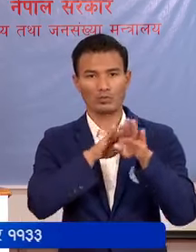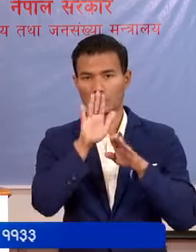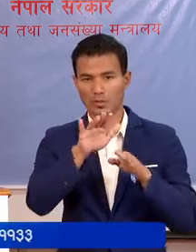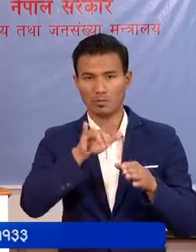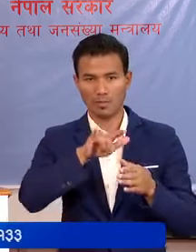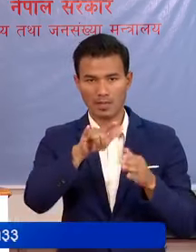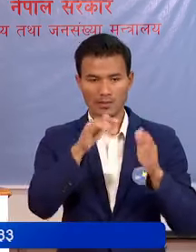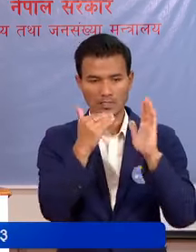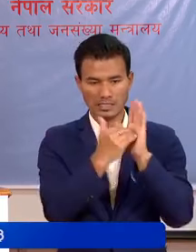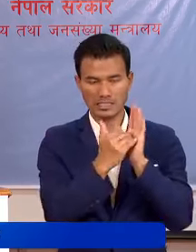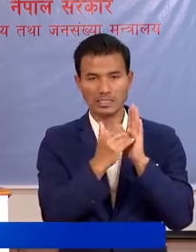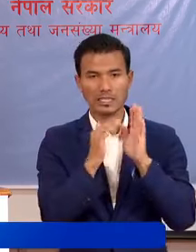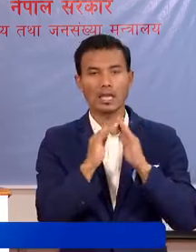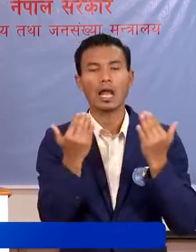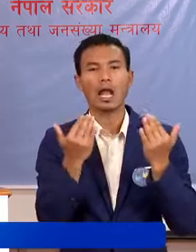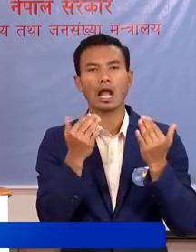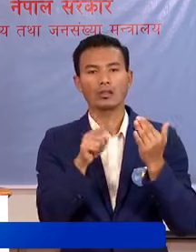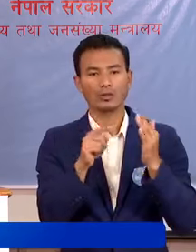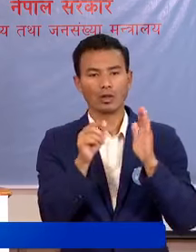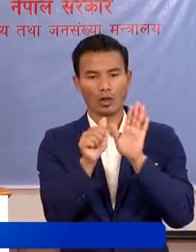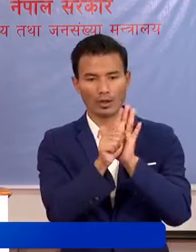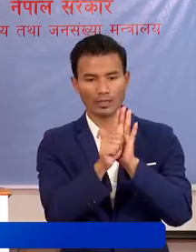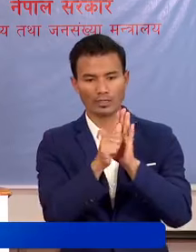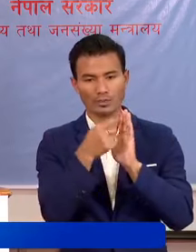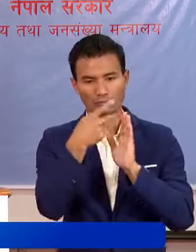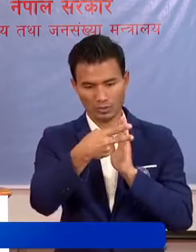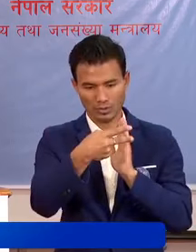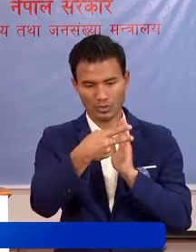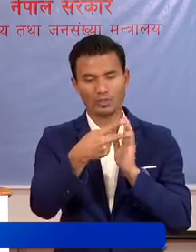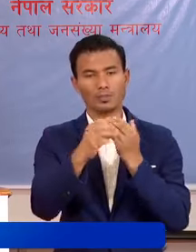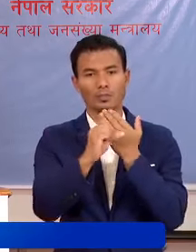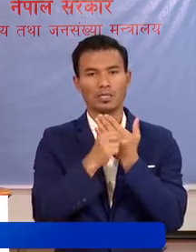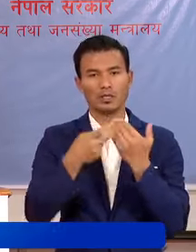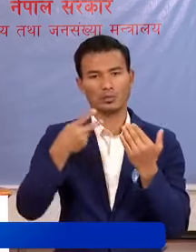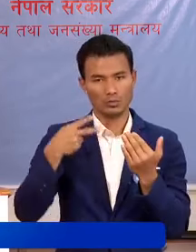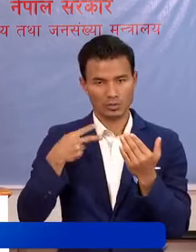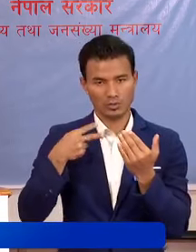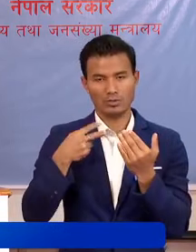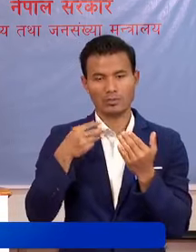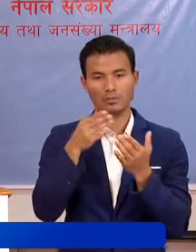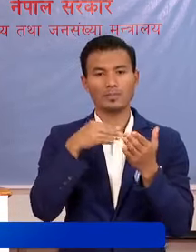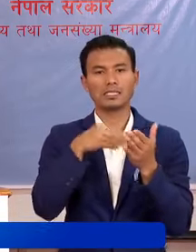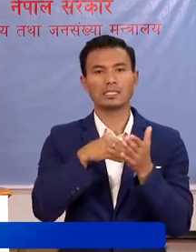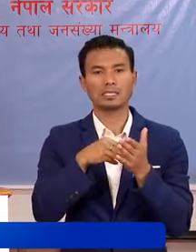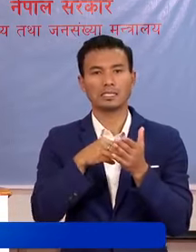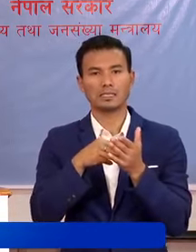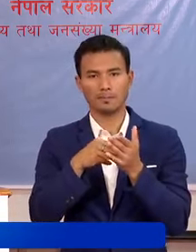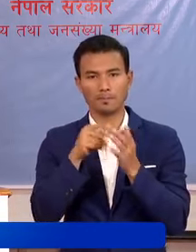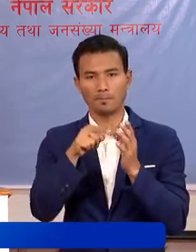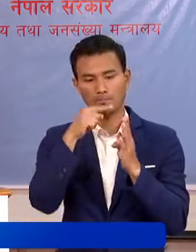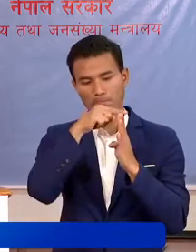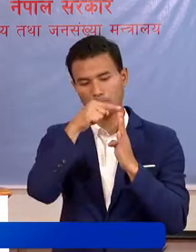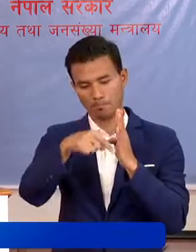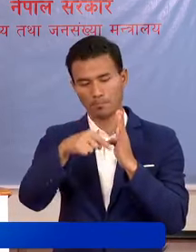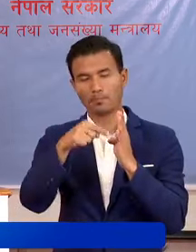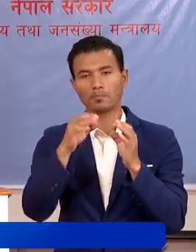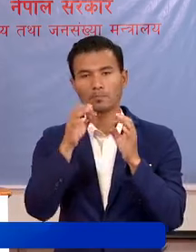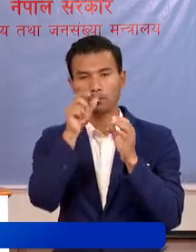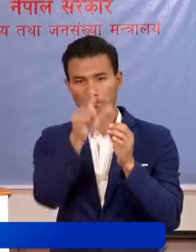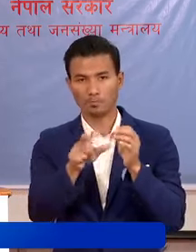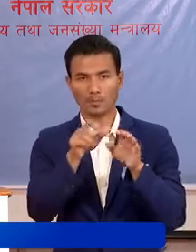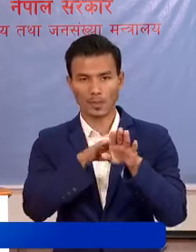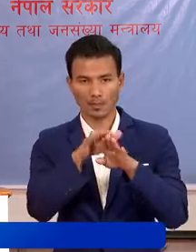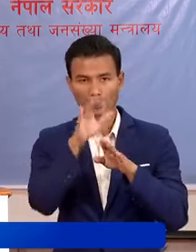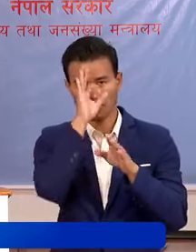प्लेन को युँँआ शीट मा बसे बने, त्यसको अगारी को दूई ओटा रोर रा पचाडी को दूई ओटा रोर बीच मा गारेरा, यह ब्याक्ति लाए बिशेस रूप मा हमिले